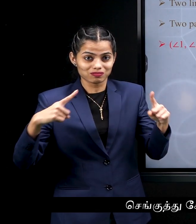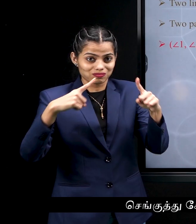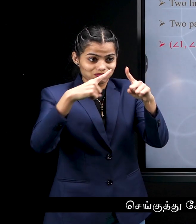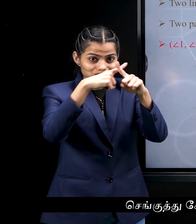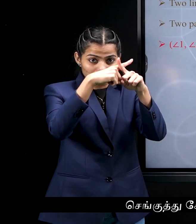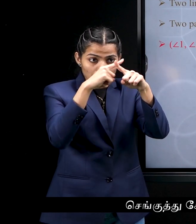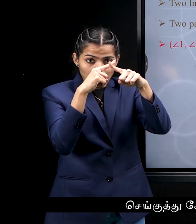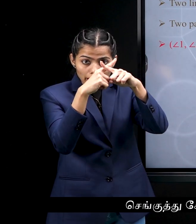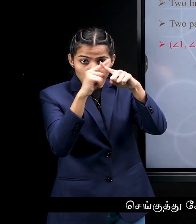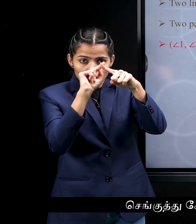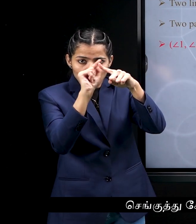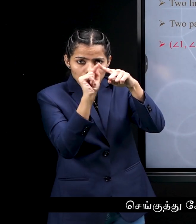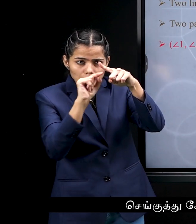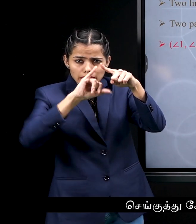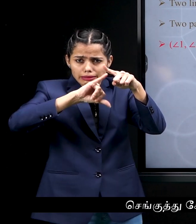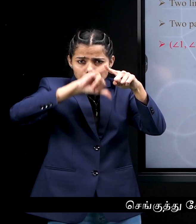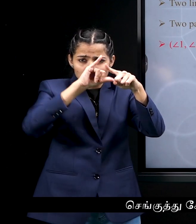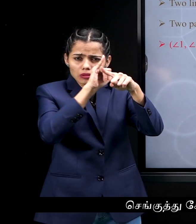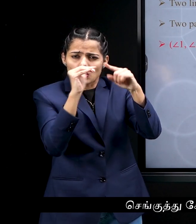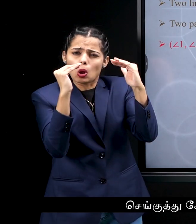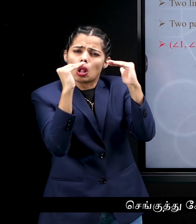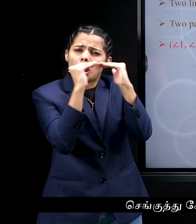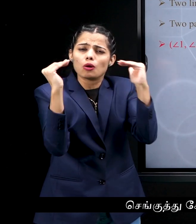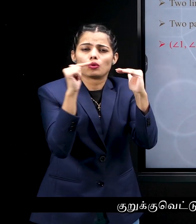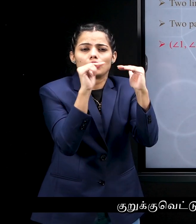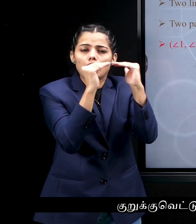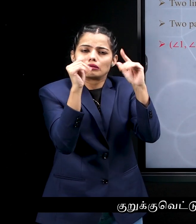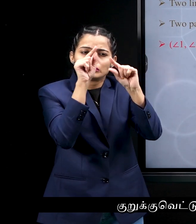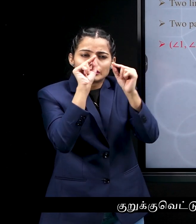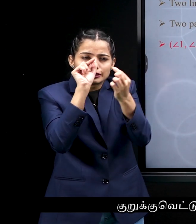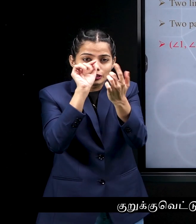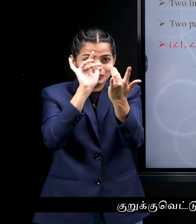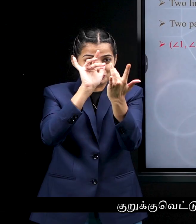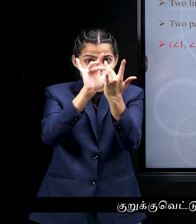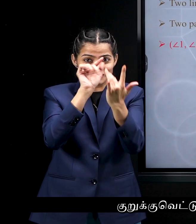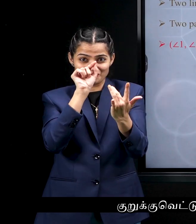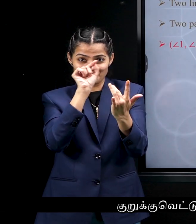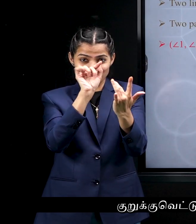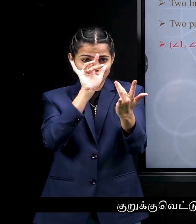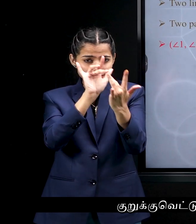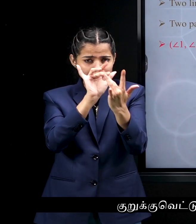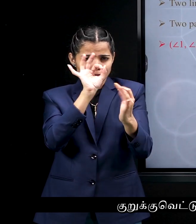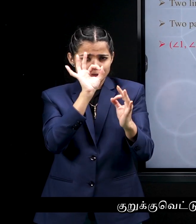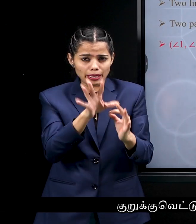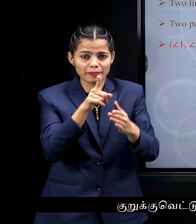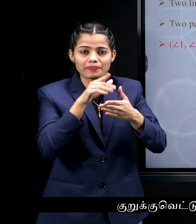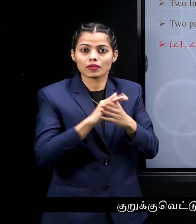செங்குத்து கோணங்கள் என்பது இரண்டு நேர்கோடுகளின் குறுக்குவெட்டு மூலம் உருவாகும் ஒரு ஜோடி அல்லாத